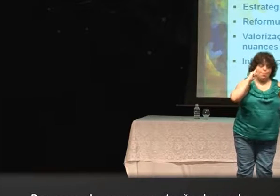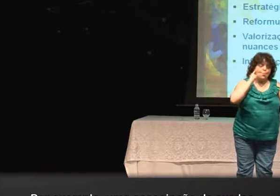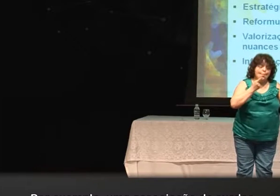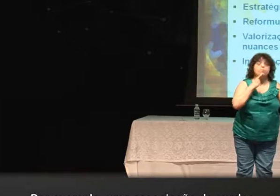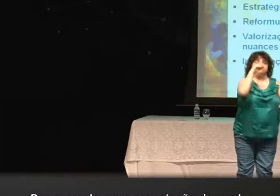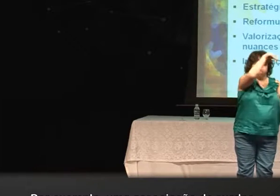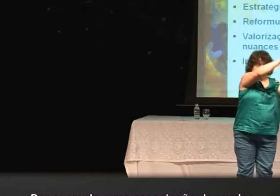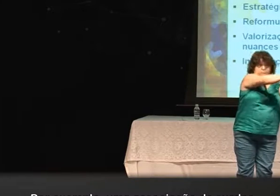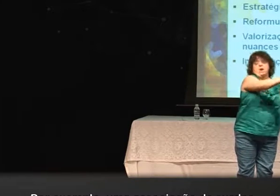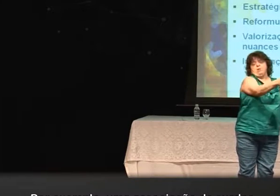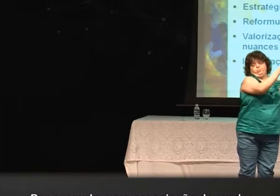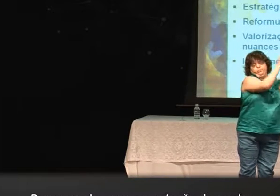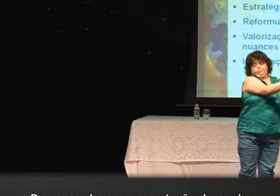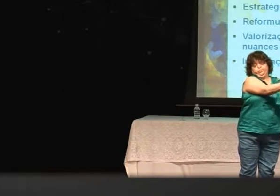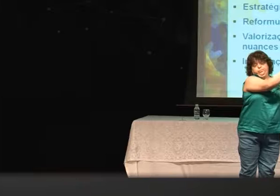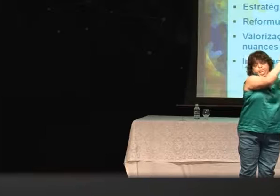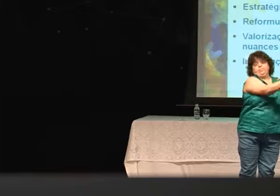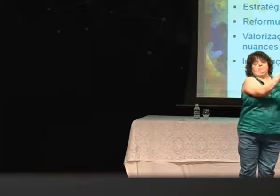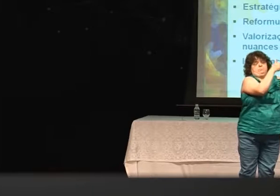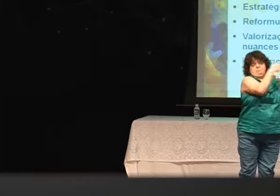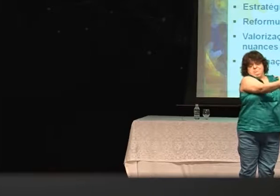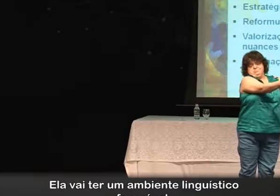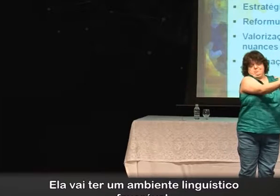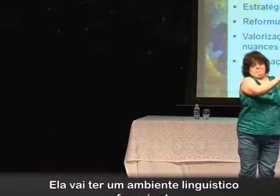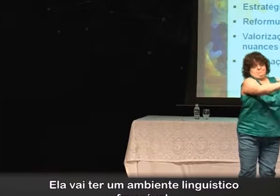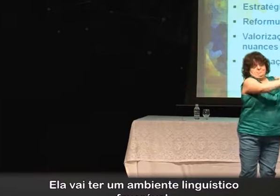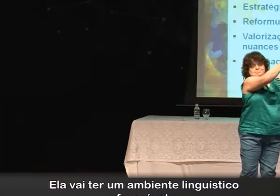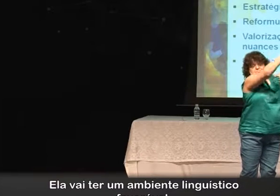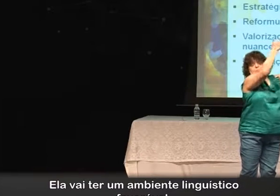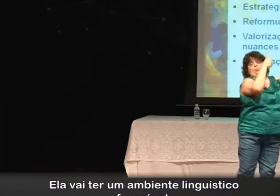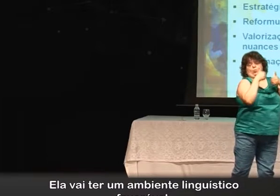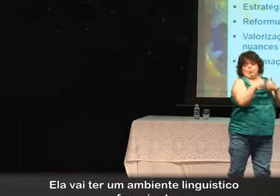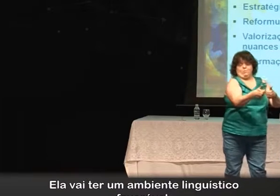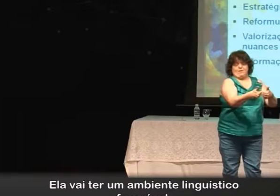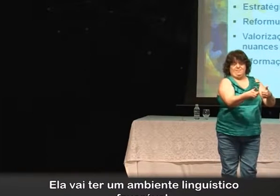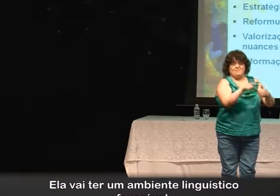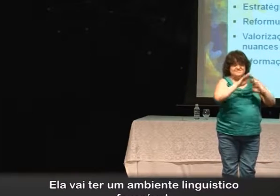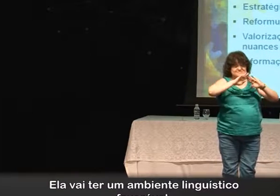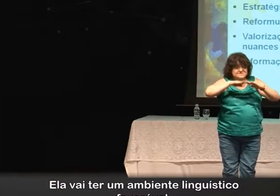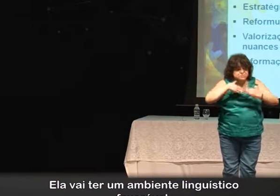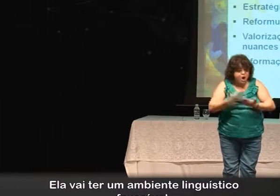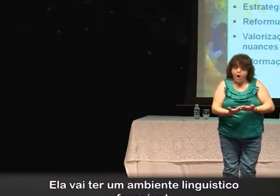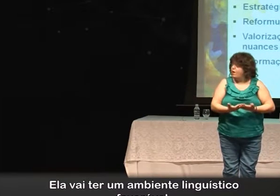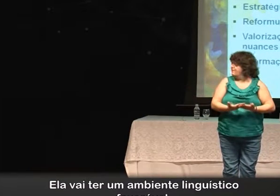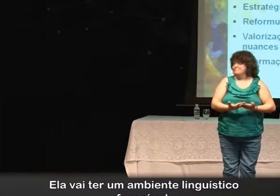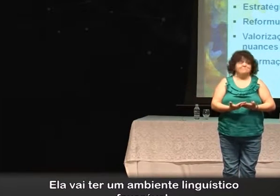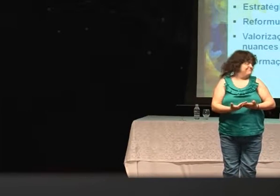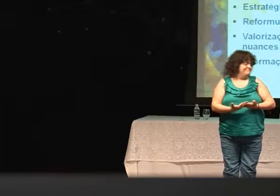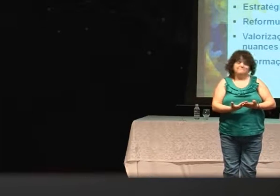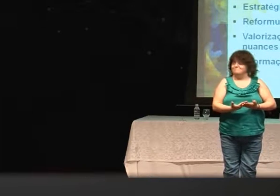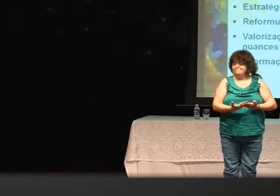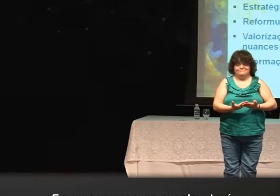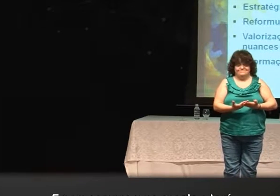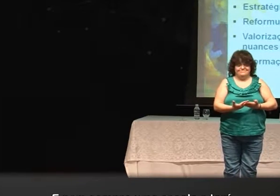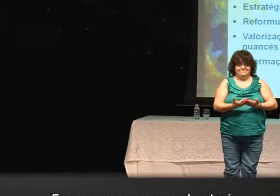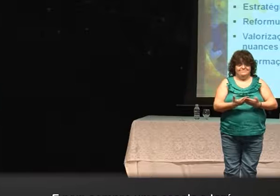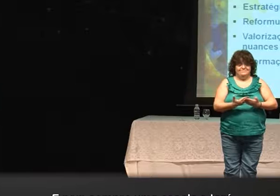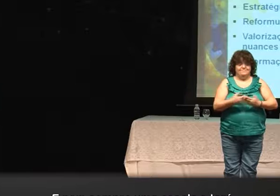uma associação de surdos, ela vai ter um ambiente linguístico favorável. E nem sempre uma